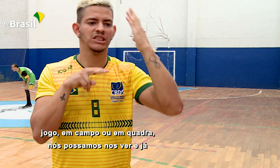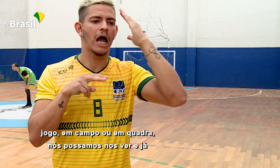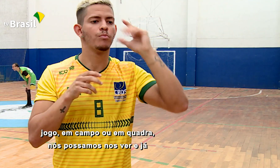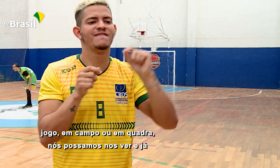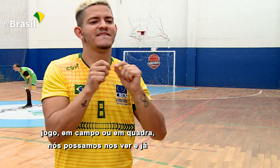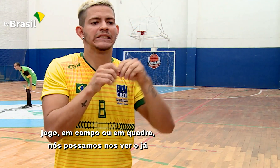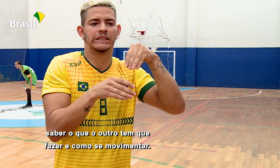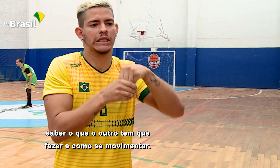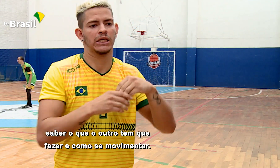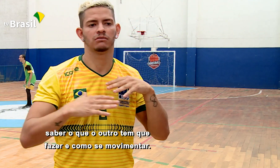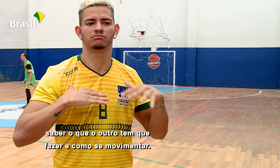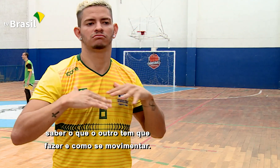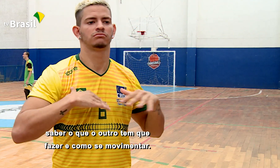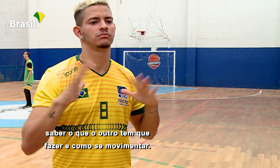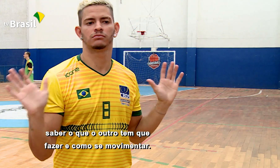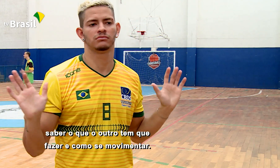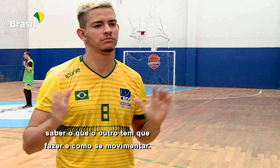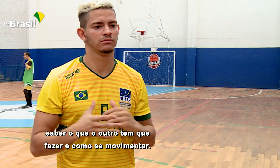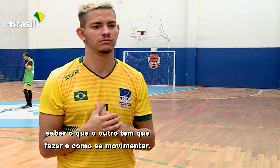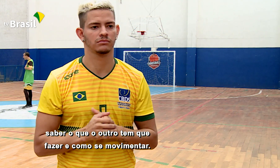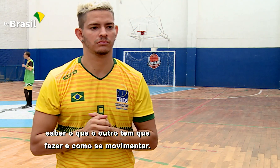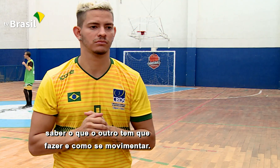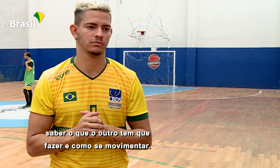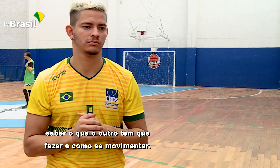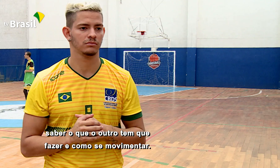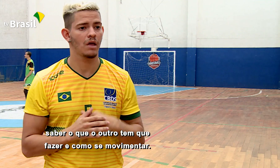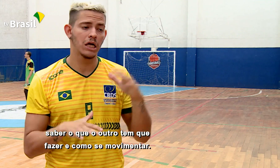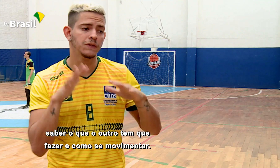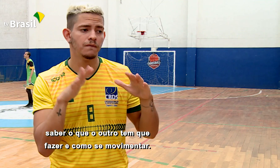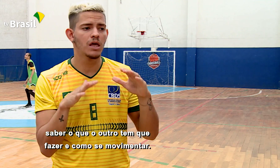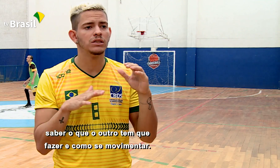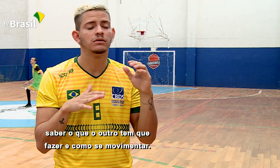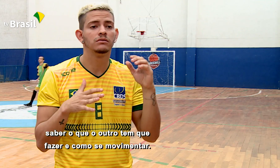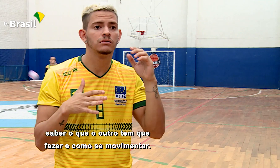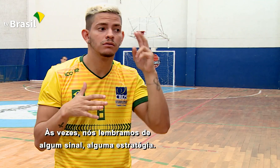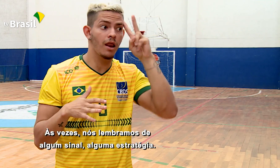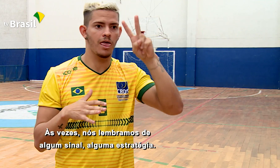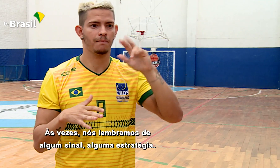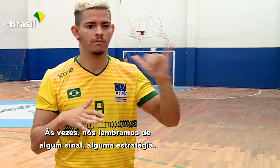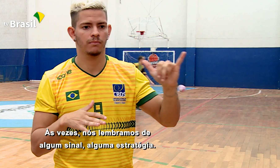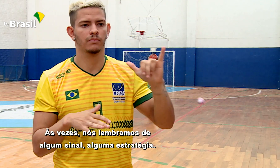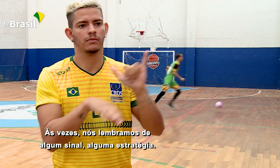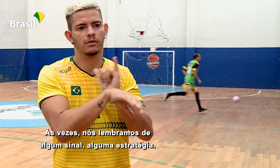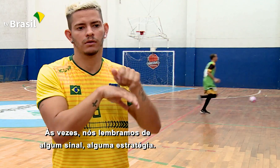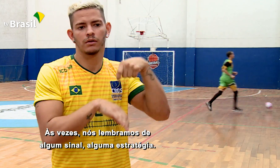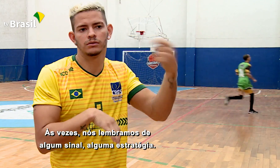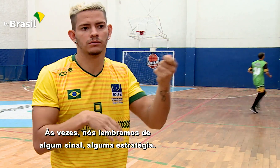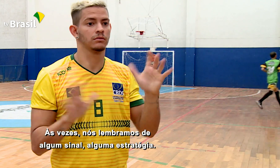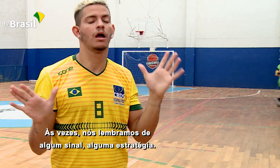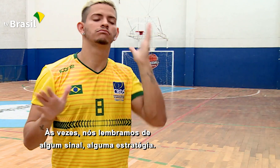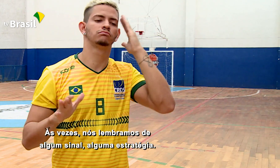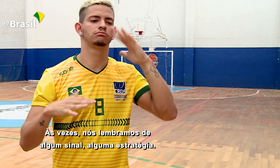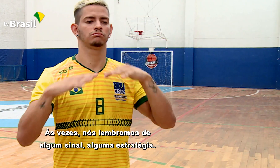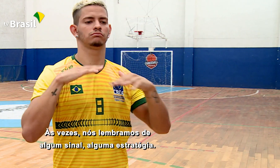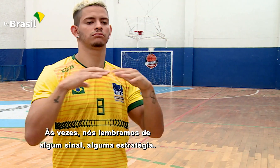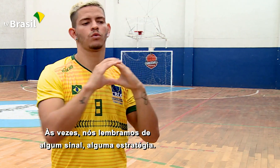nos ver e já saber o que o outro tem que fazer e como se movimentar. Às vezes, nós lembramos de algum